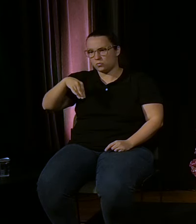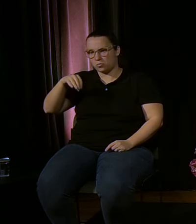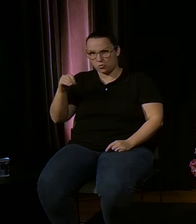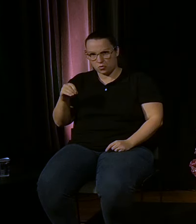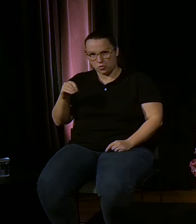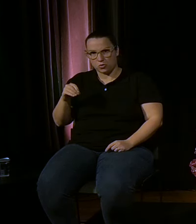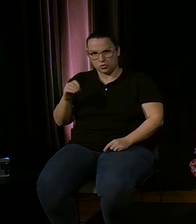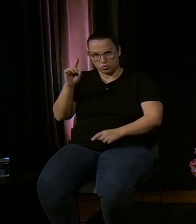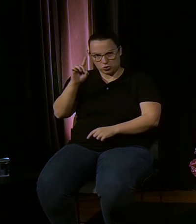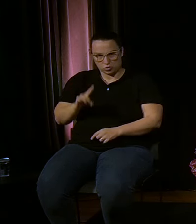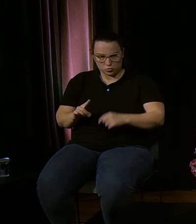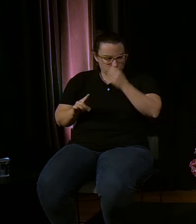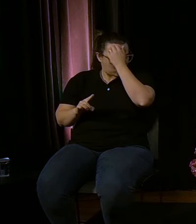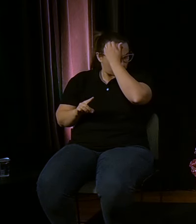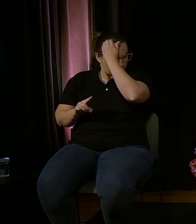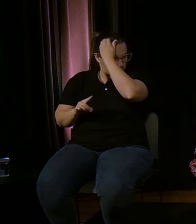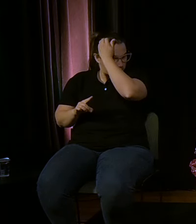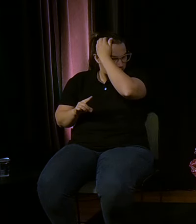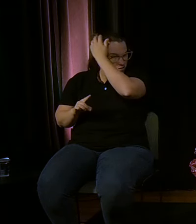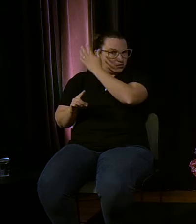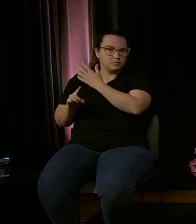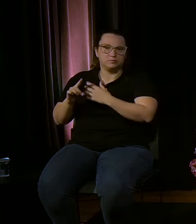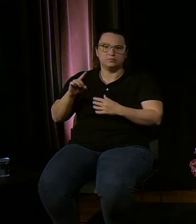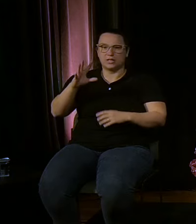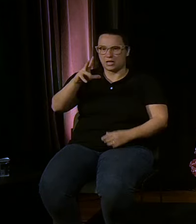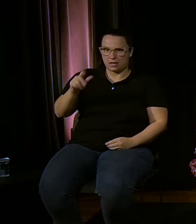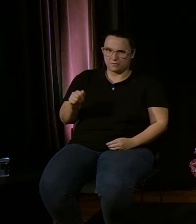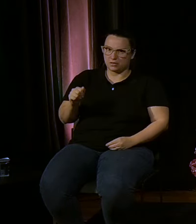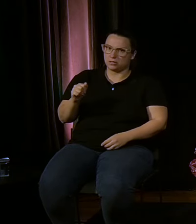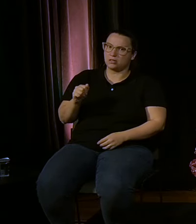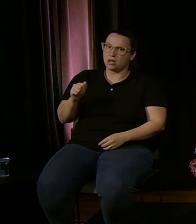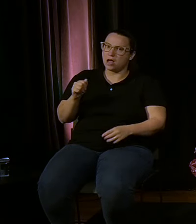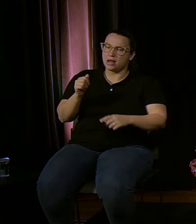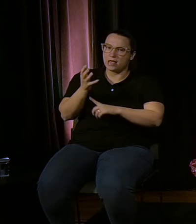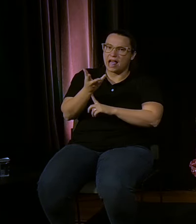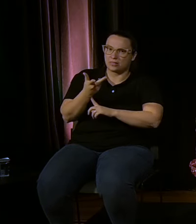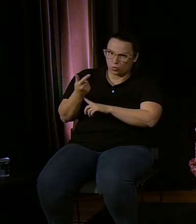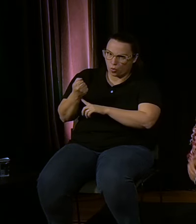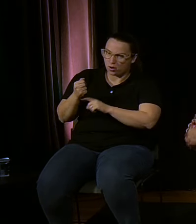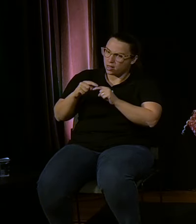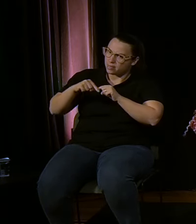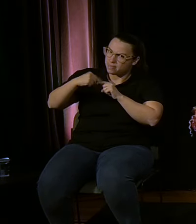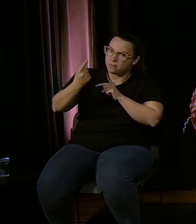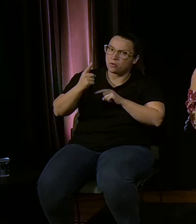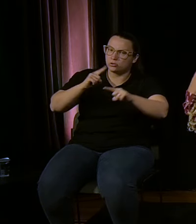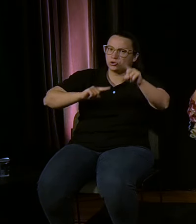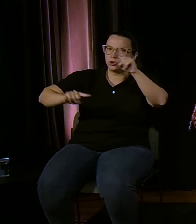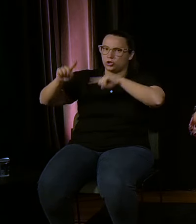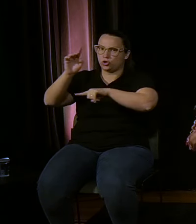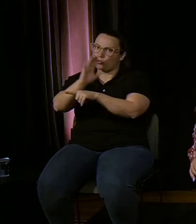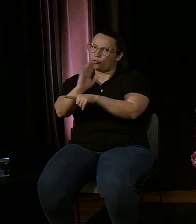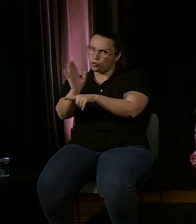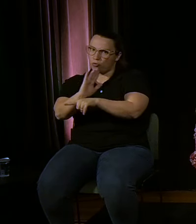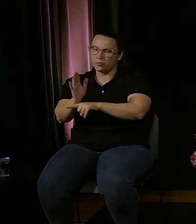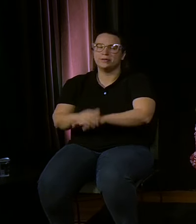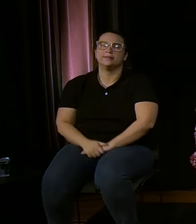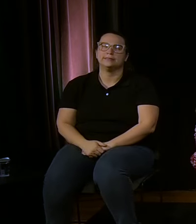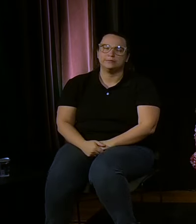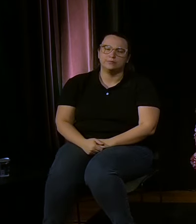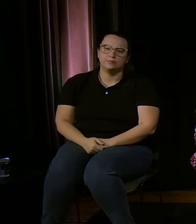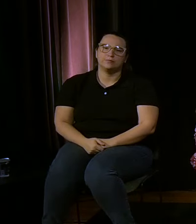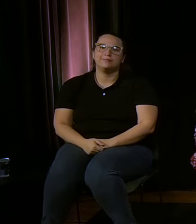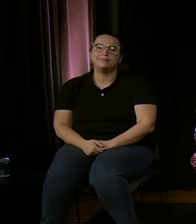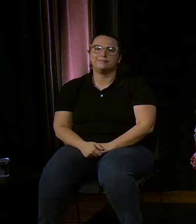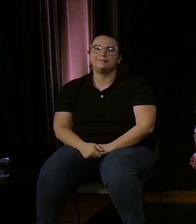Pequena África. Zosimo Bubu tem uma longa carreira enquanto ator antes de começar a dirigir filmes. E ele